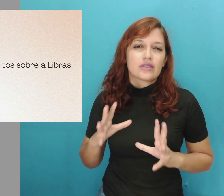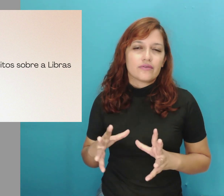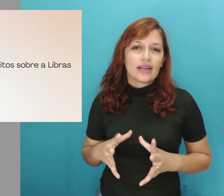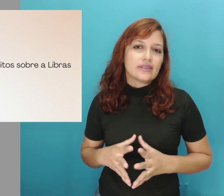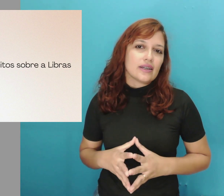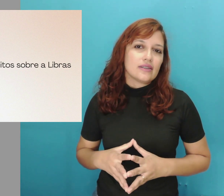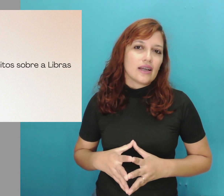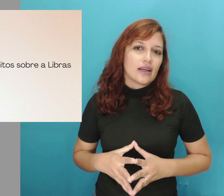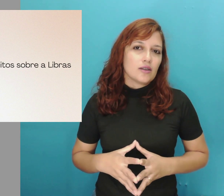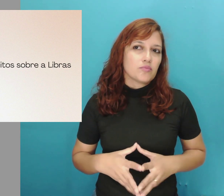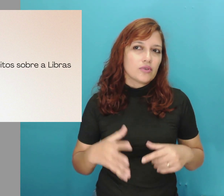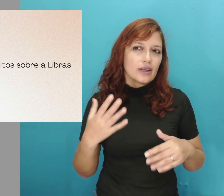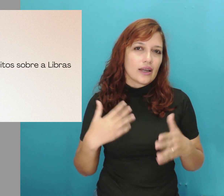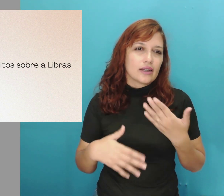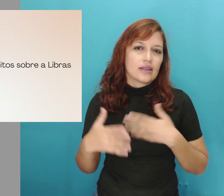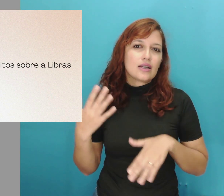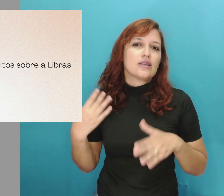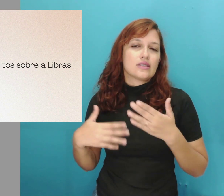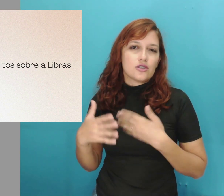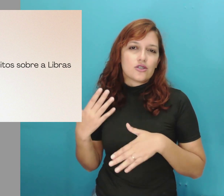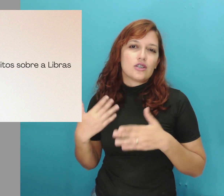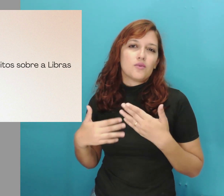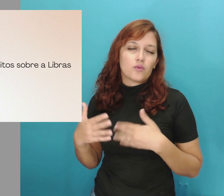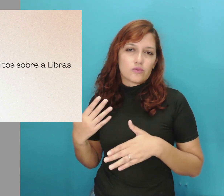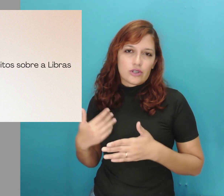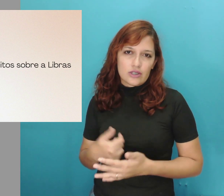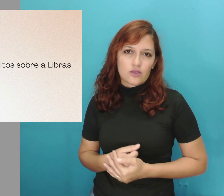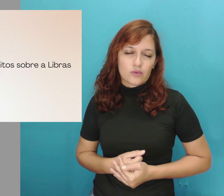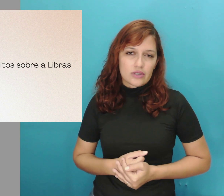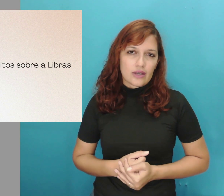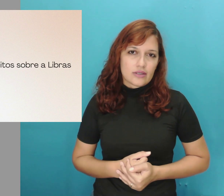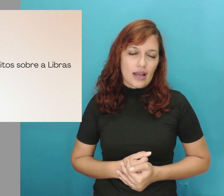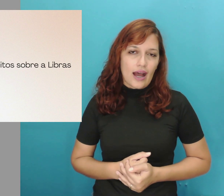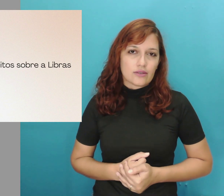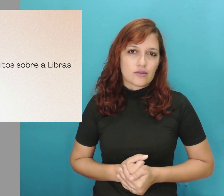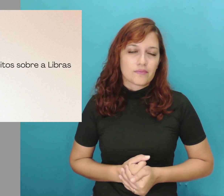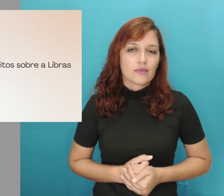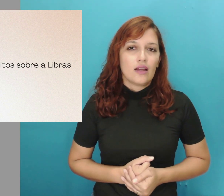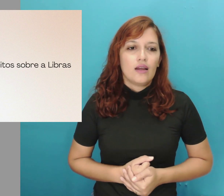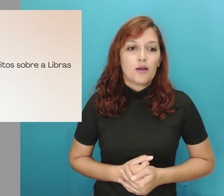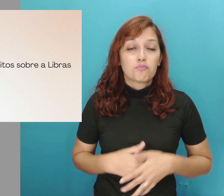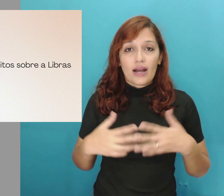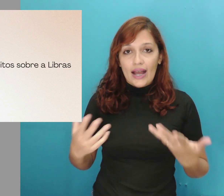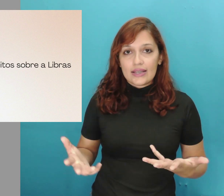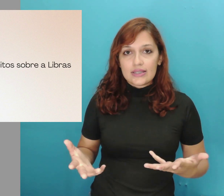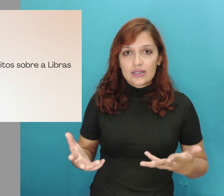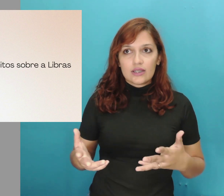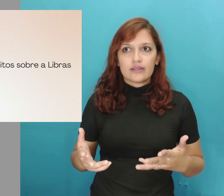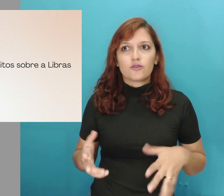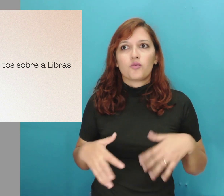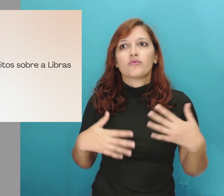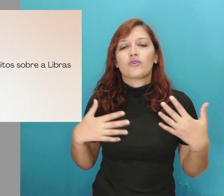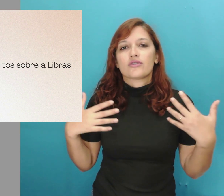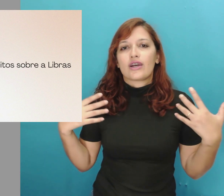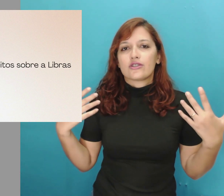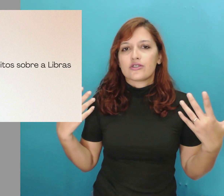vai entender por que existiam alguns desses conceitos errados. Mas, como nós já